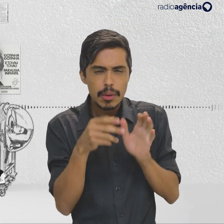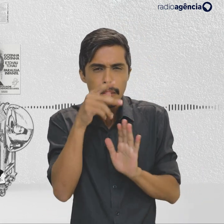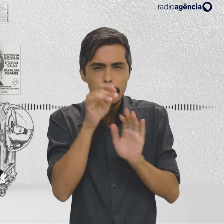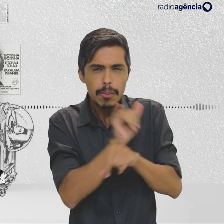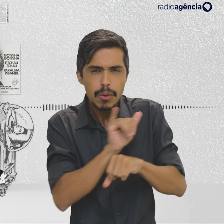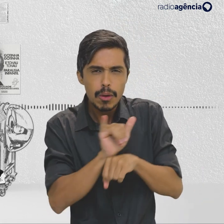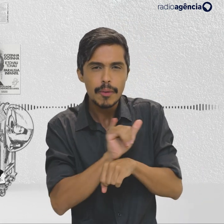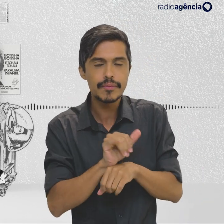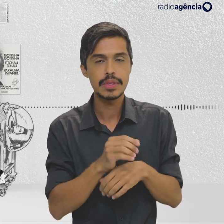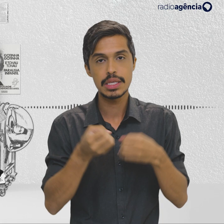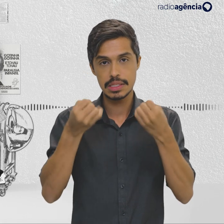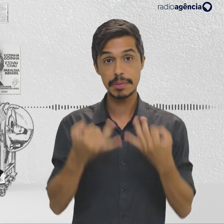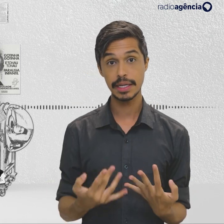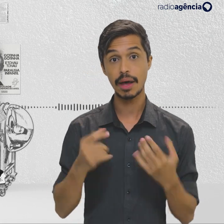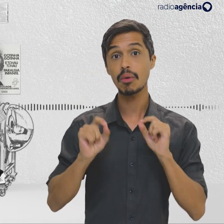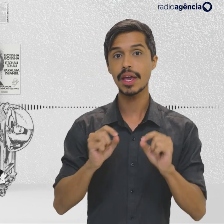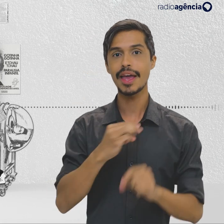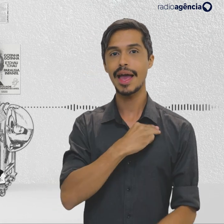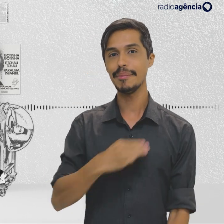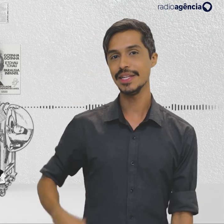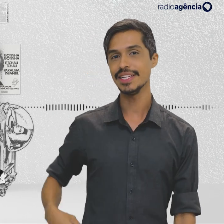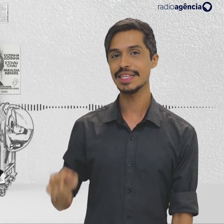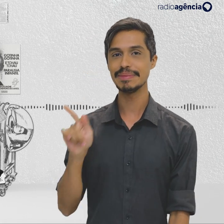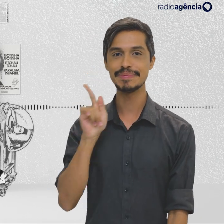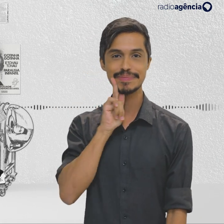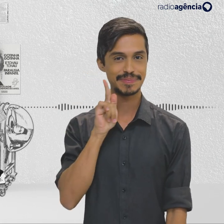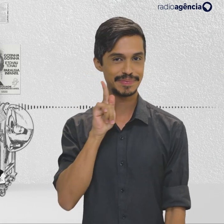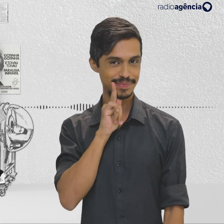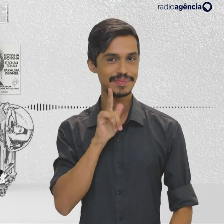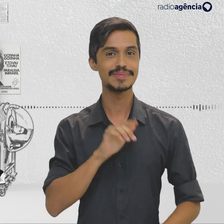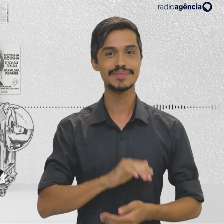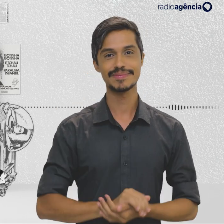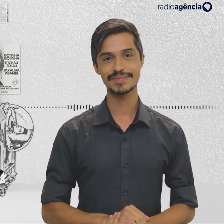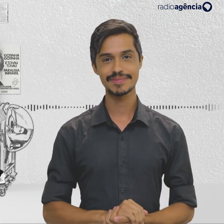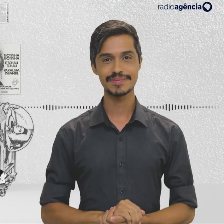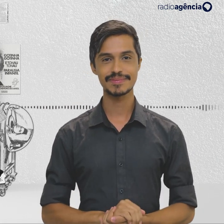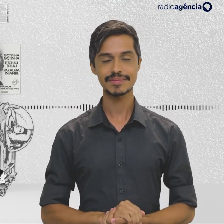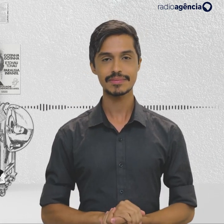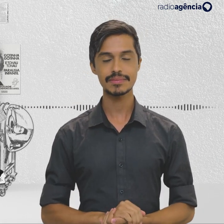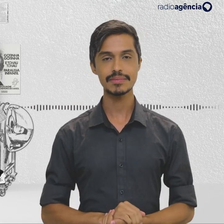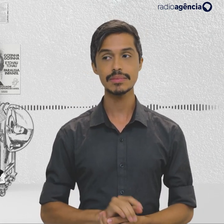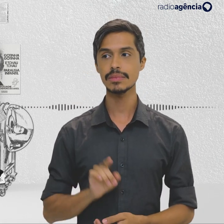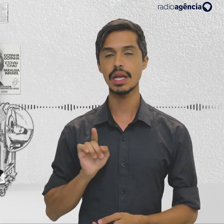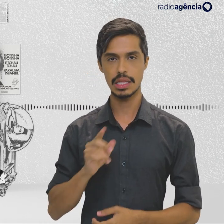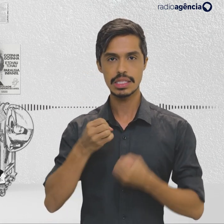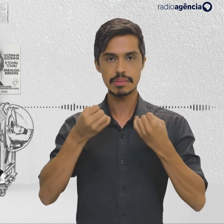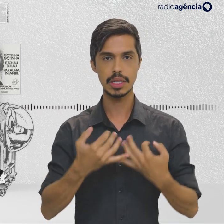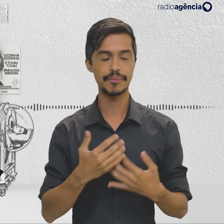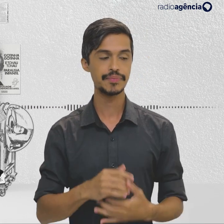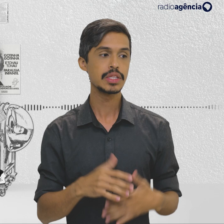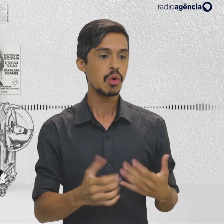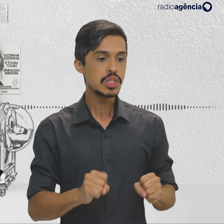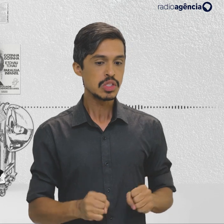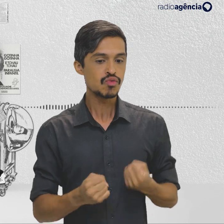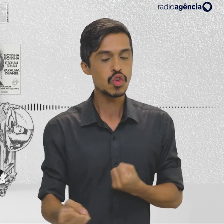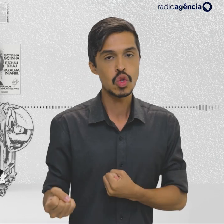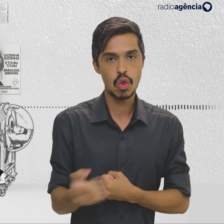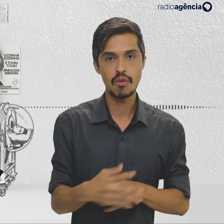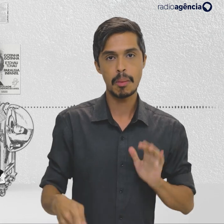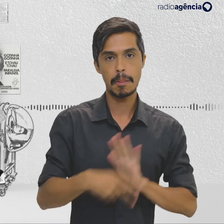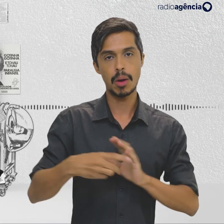ninguém melhor para explicar o que é isso do que a ministra da Saúde ní a Trindade consiste numa ação